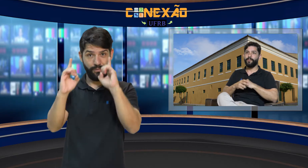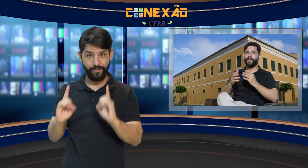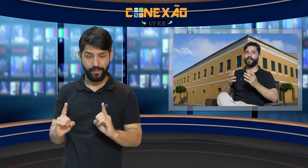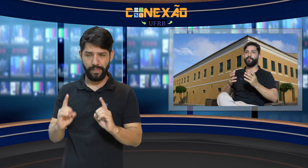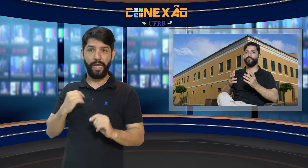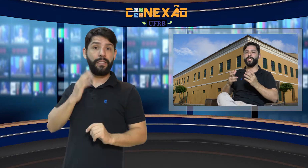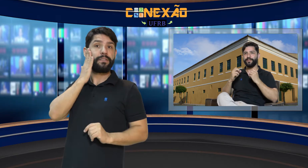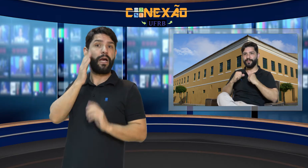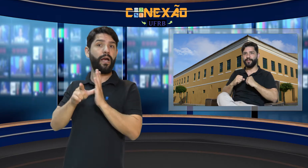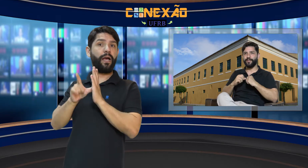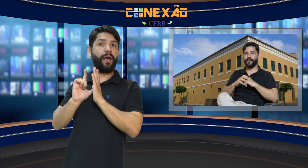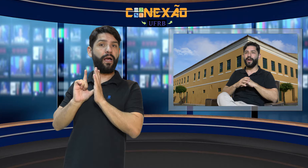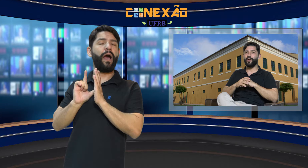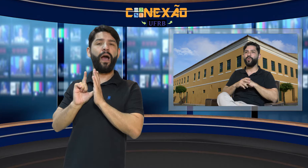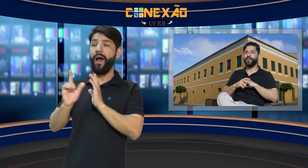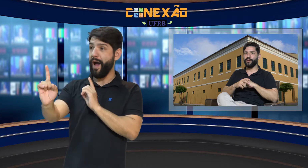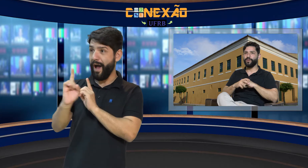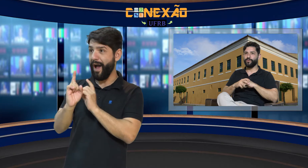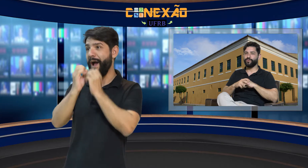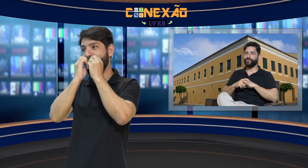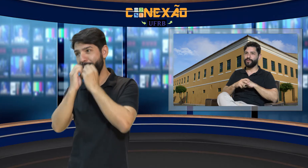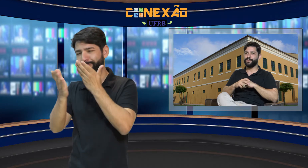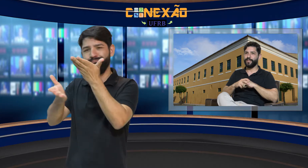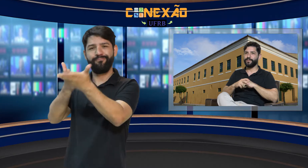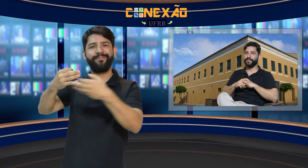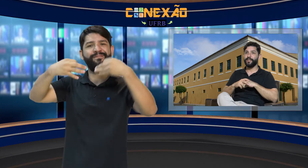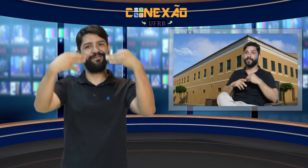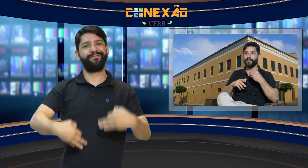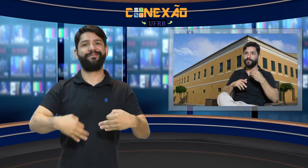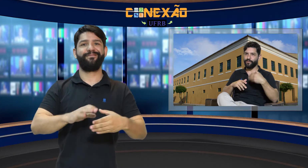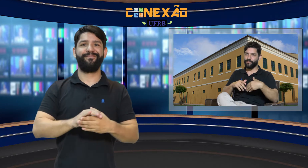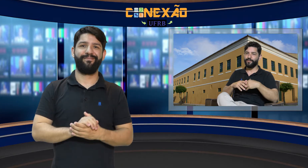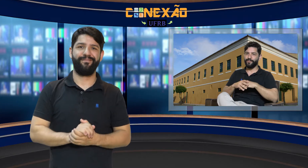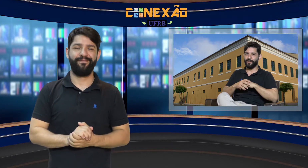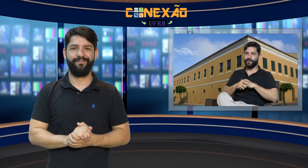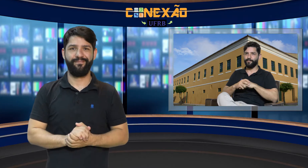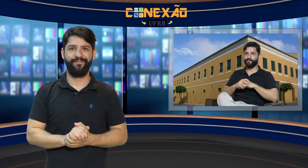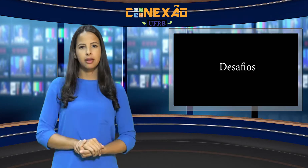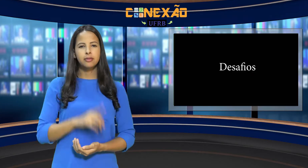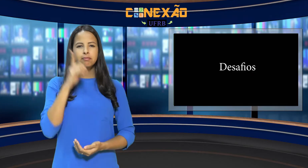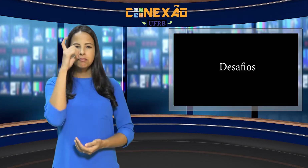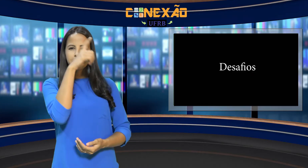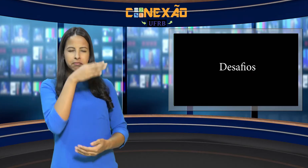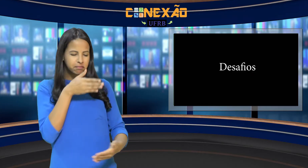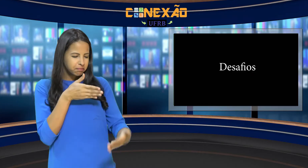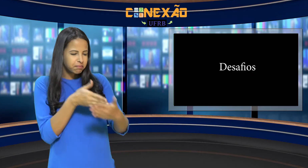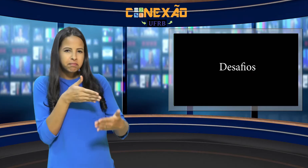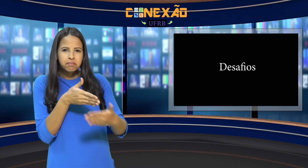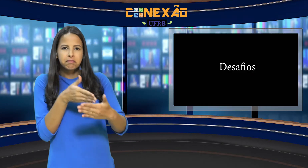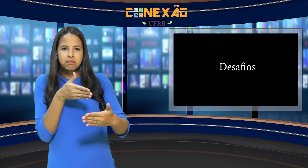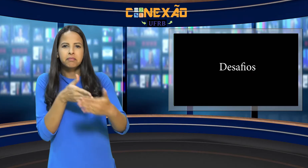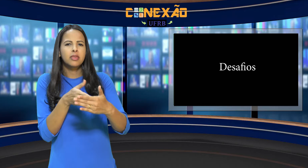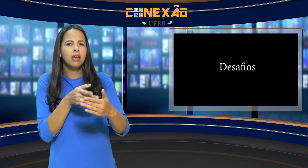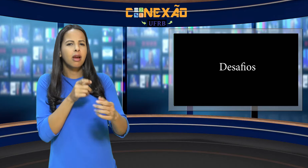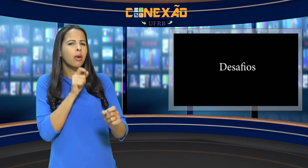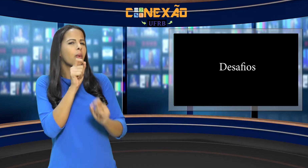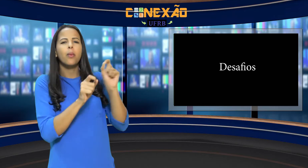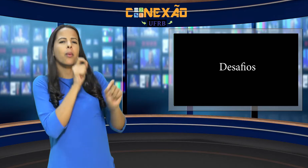professores, para que pudesse acolher o aluno com deficiência da forma devida.